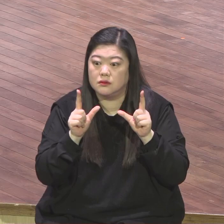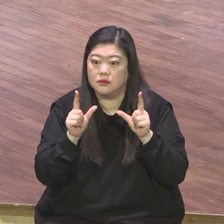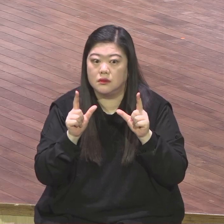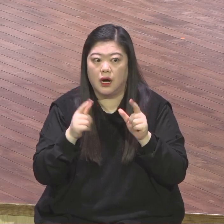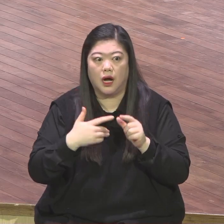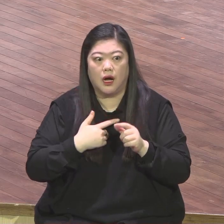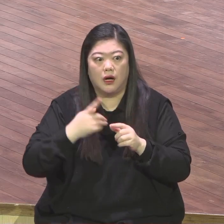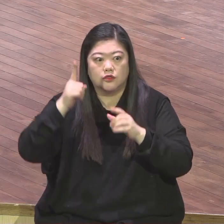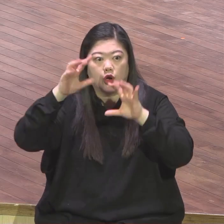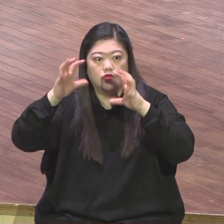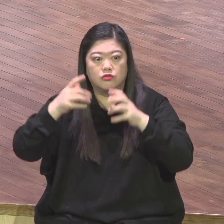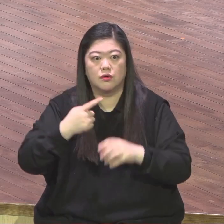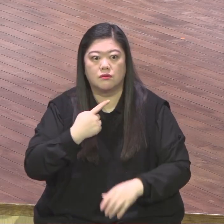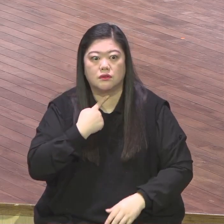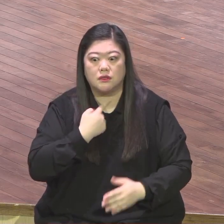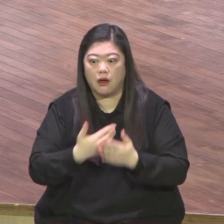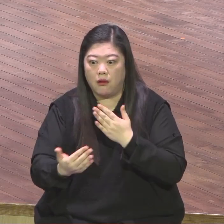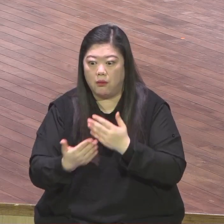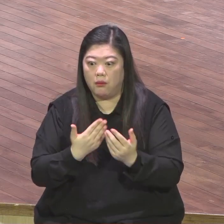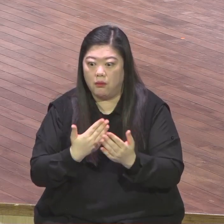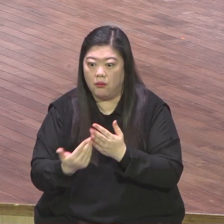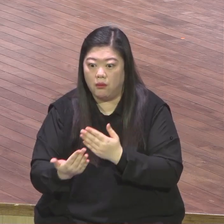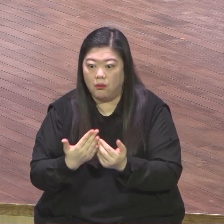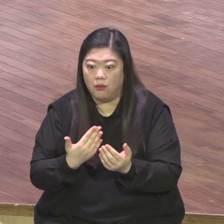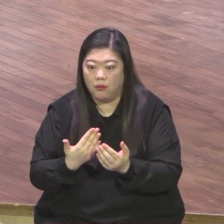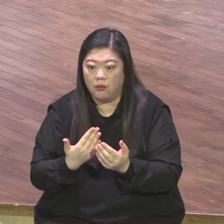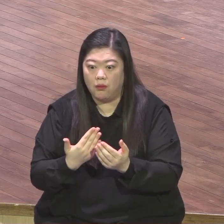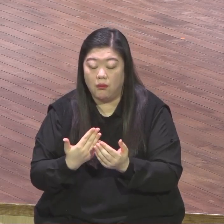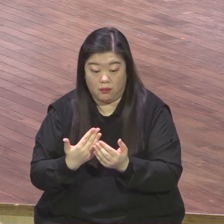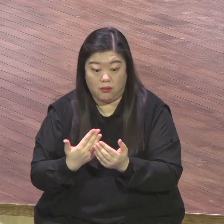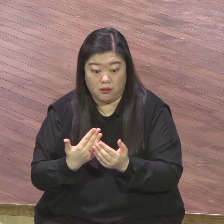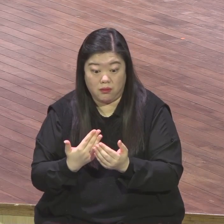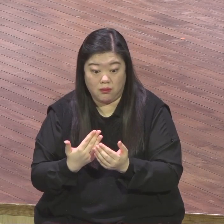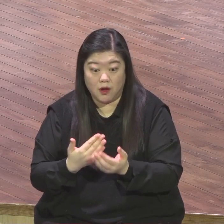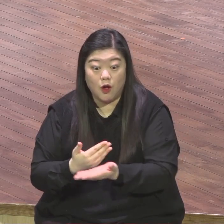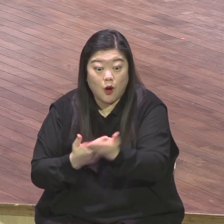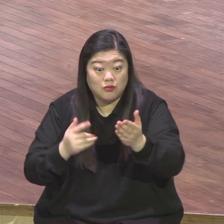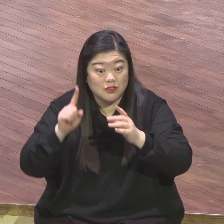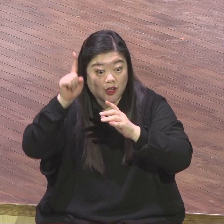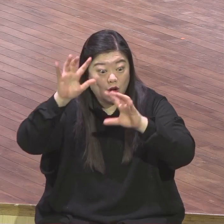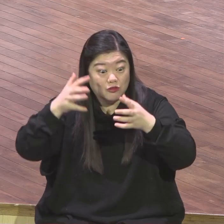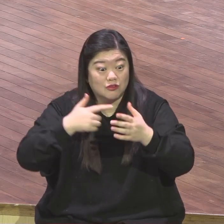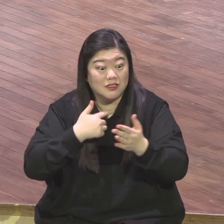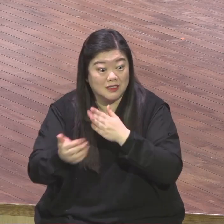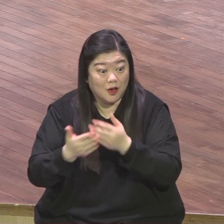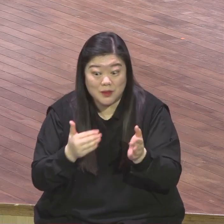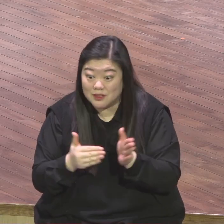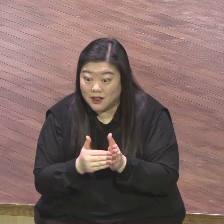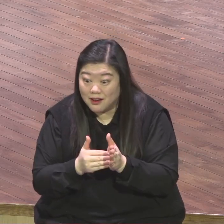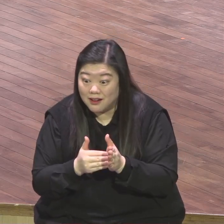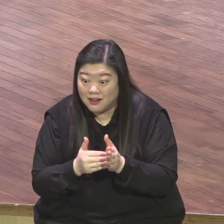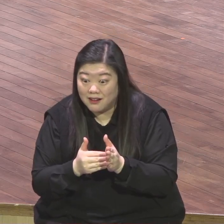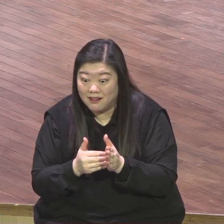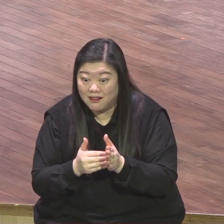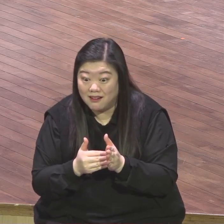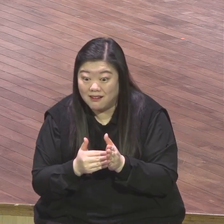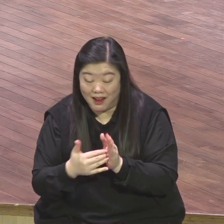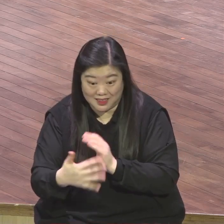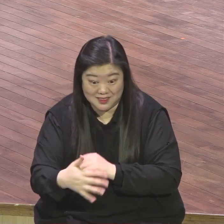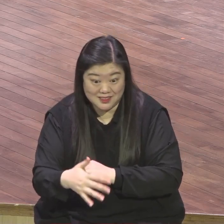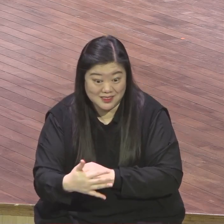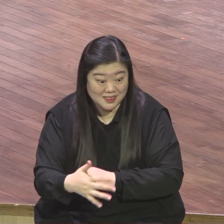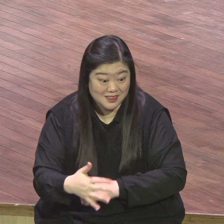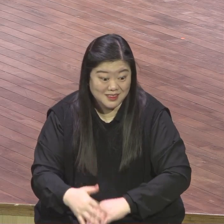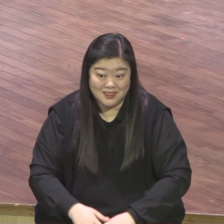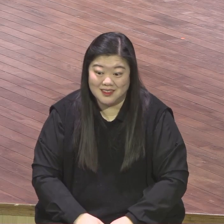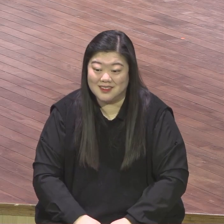뭐 그렇다면 우리는 맛도 못 본 거 아니에요. 특별히